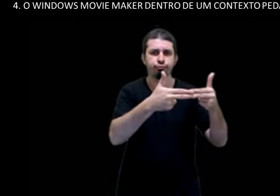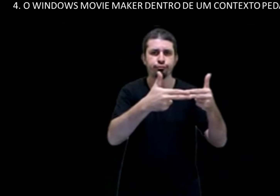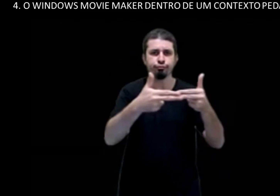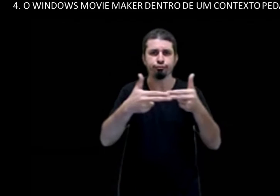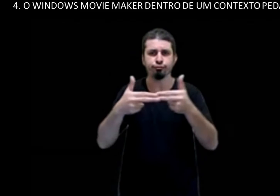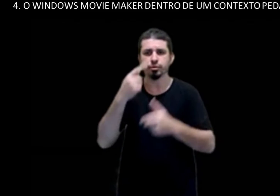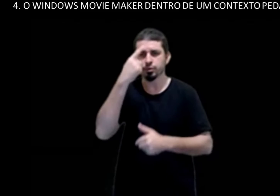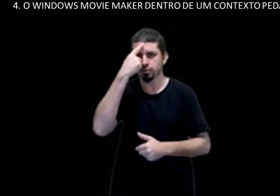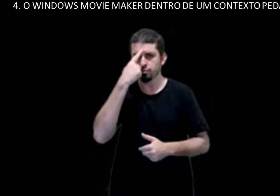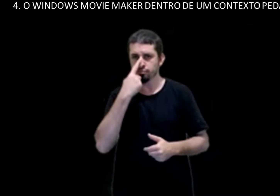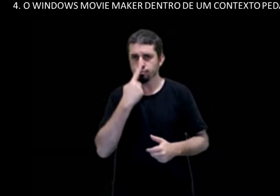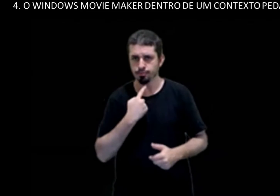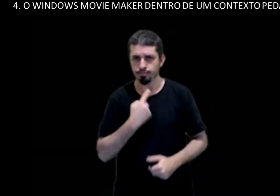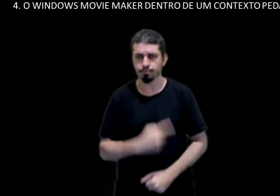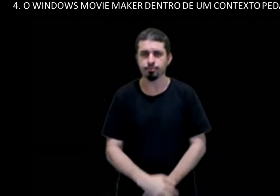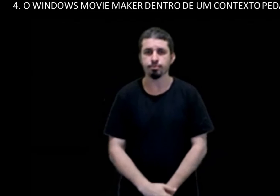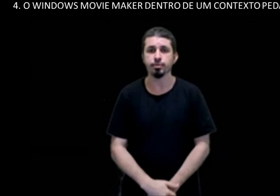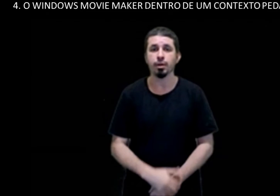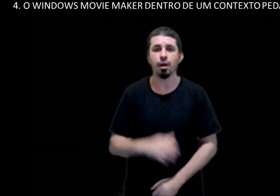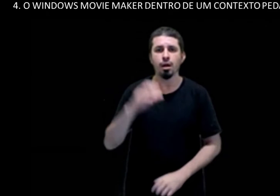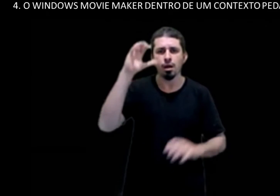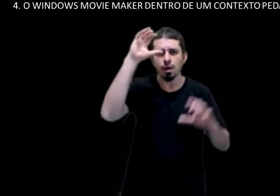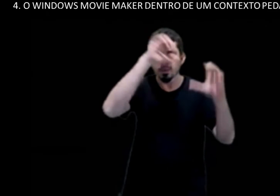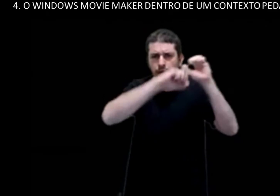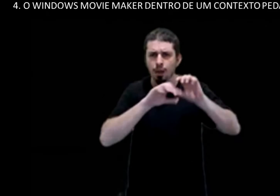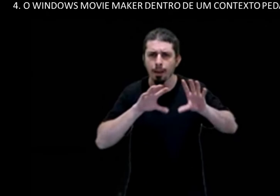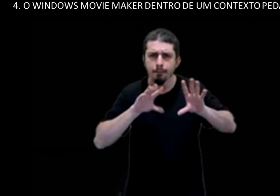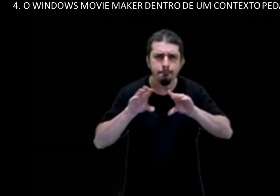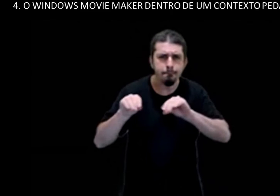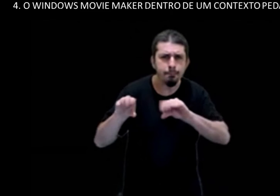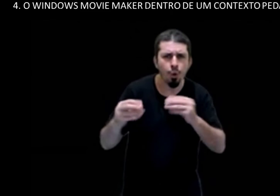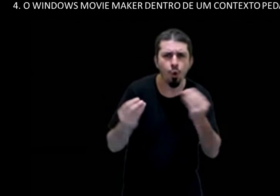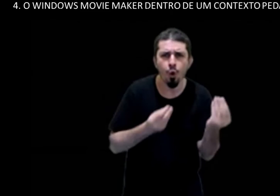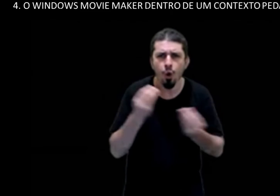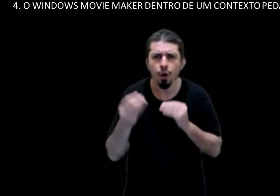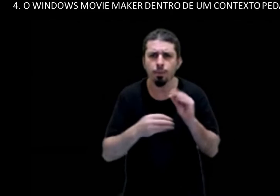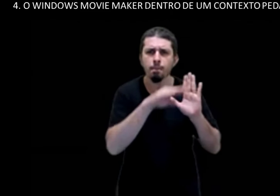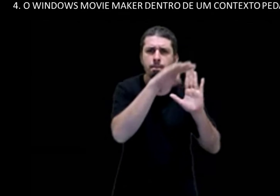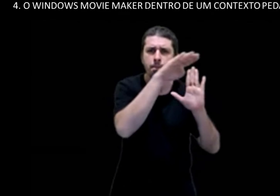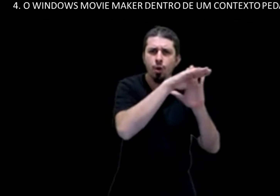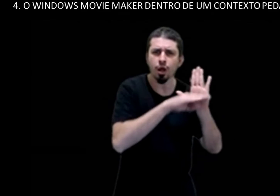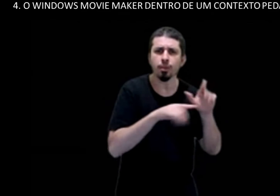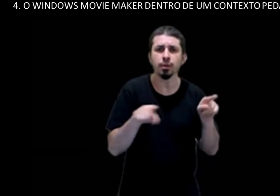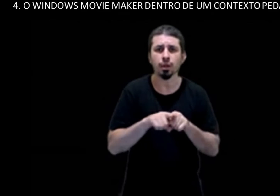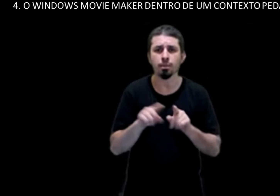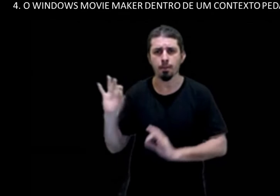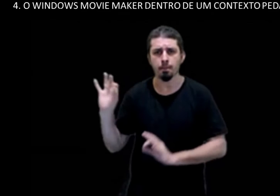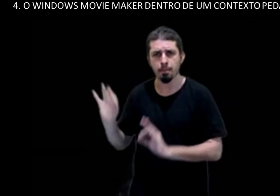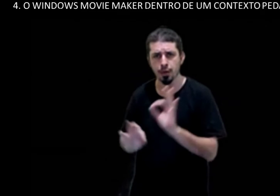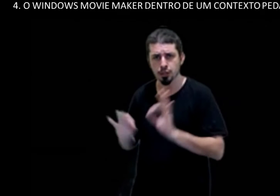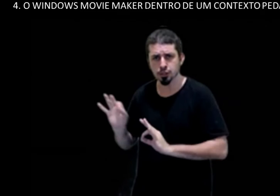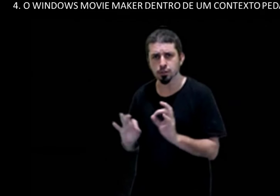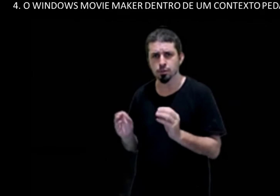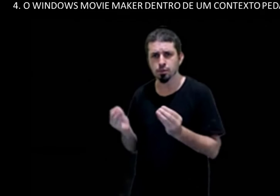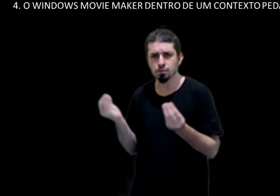imagens, aprender a manipular os recursos do aplicativo. Ter um planejamento estruturado e